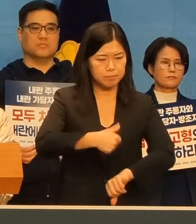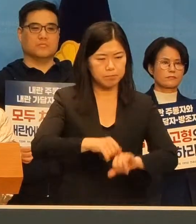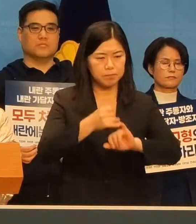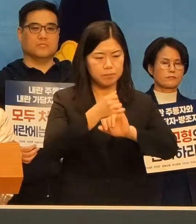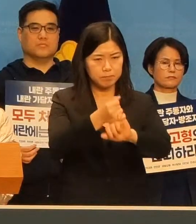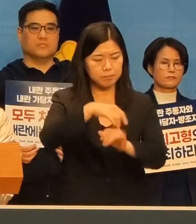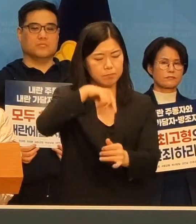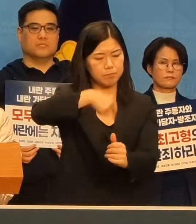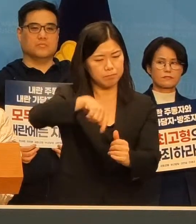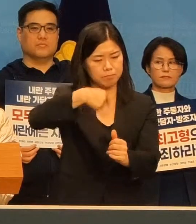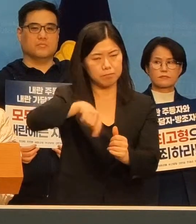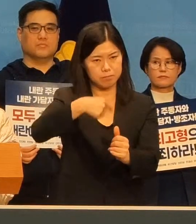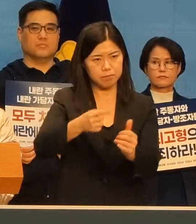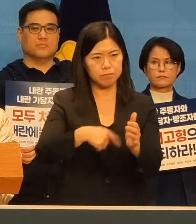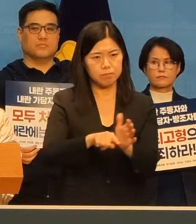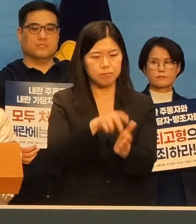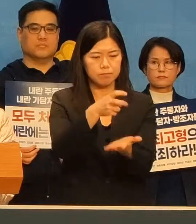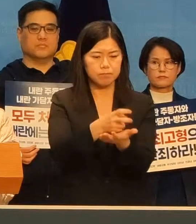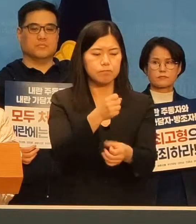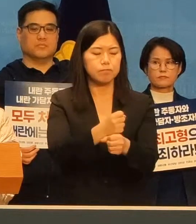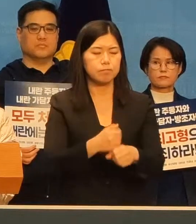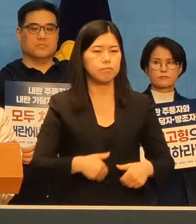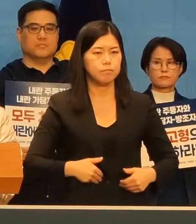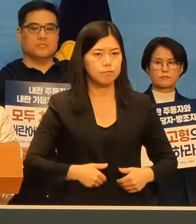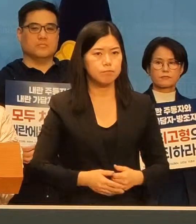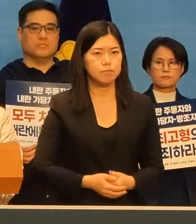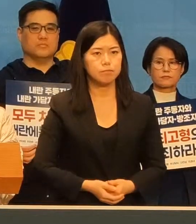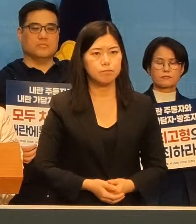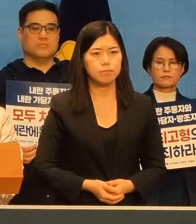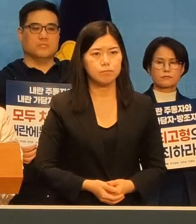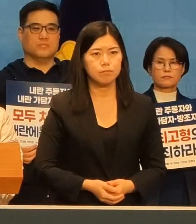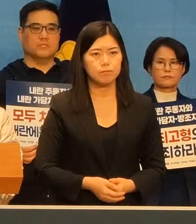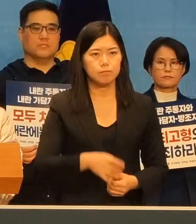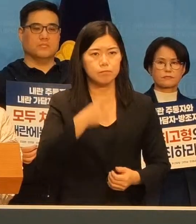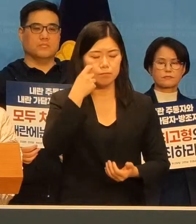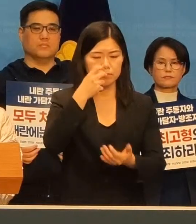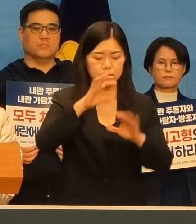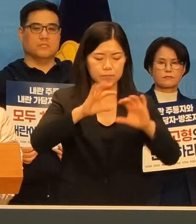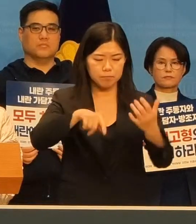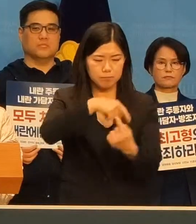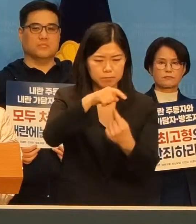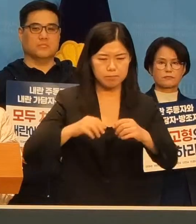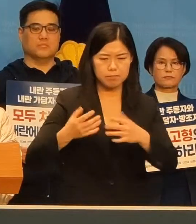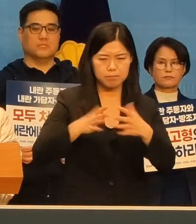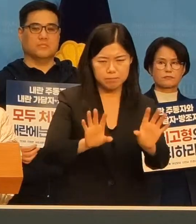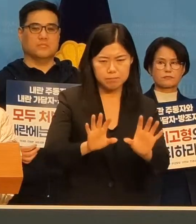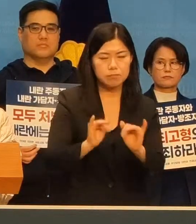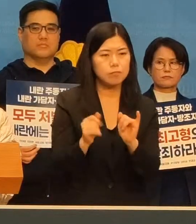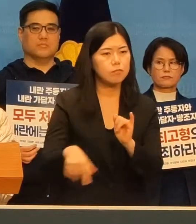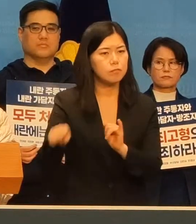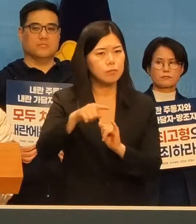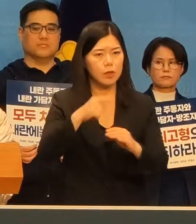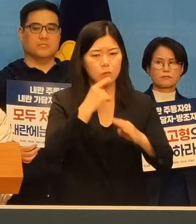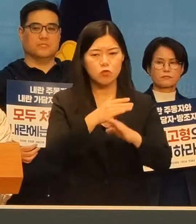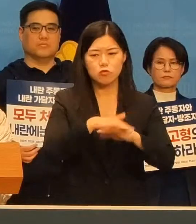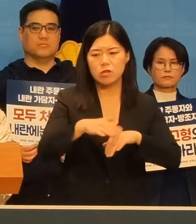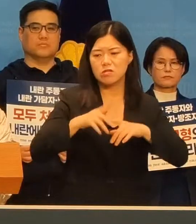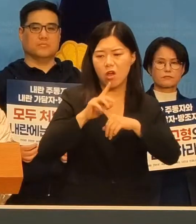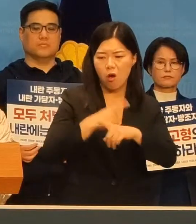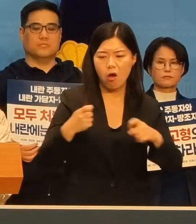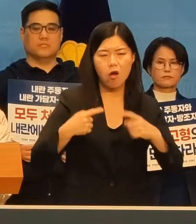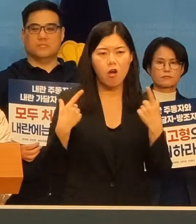의무적으로 교육하도록 법제화하십시오. 헌정을 파괴한 자들을 민주주의의 적으로